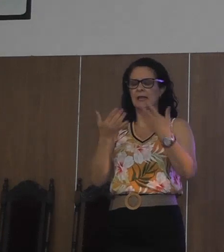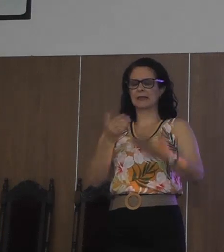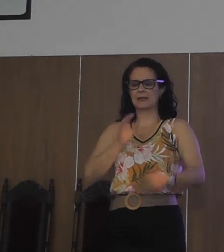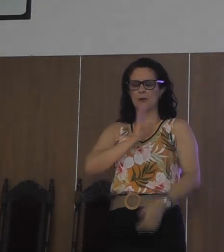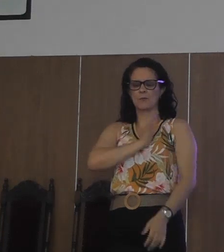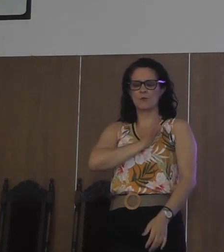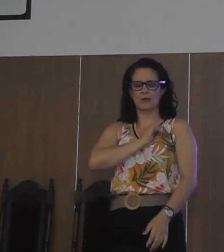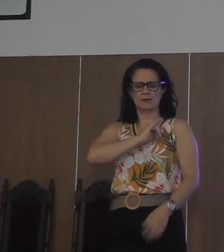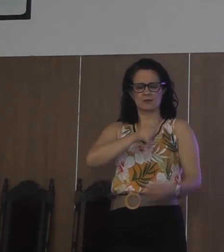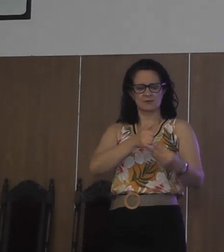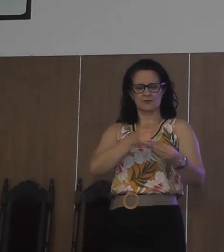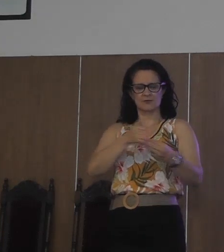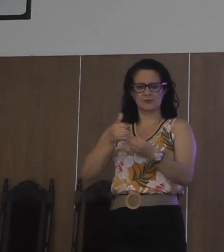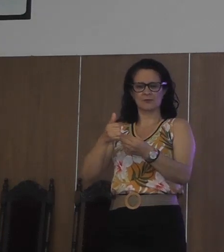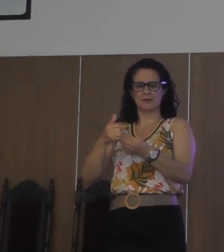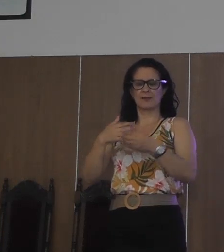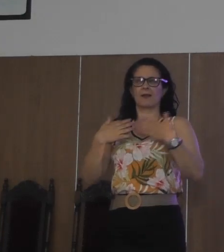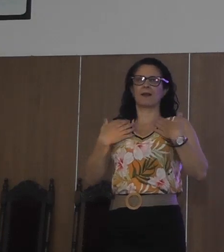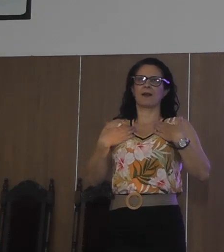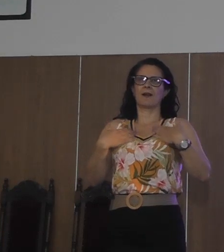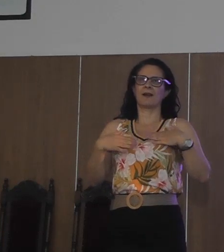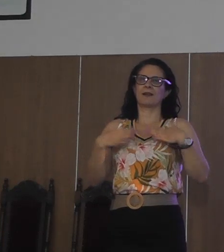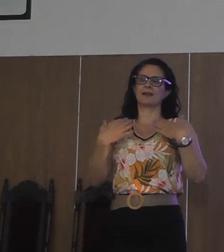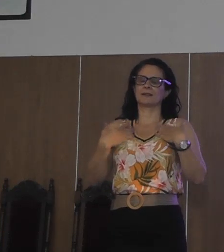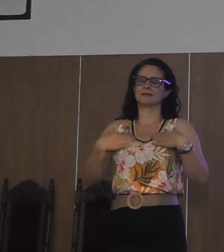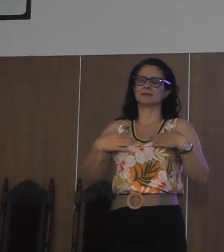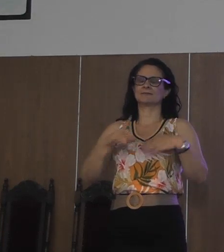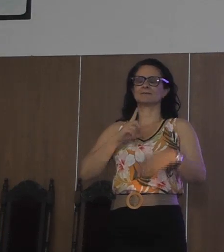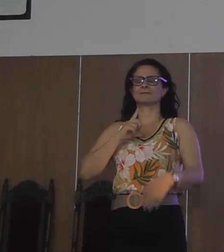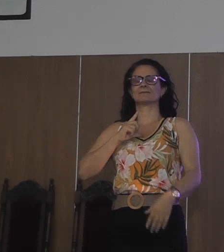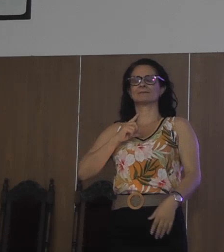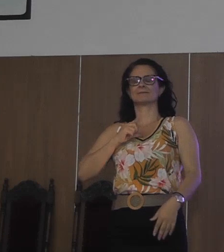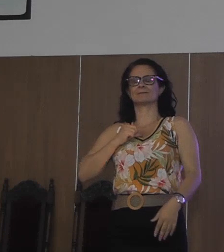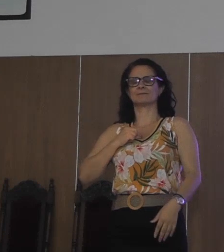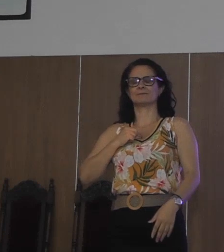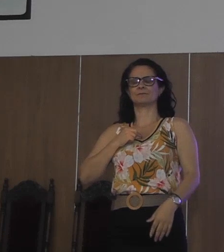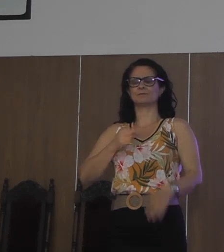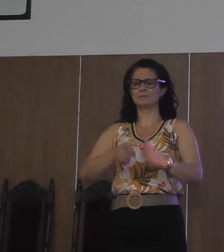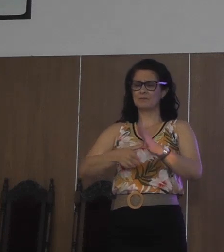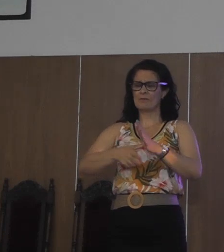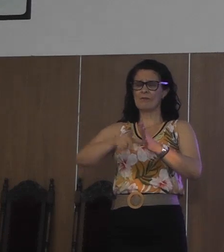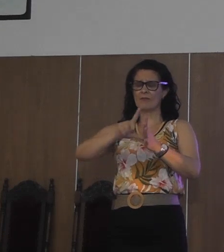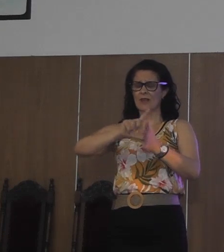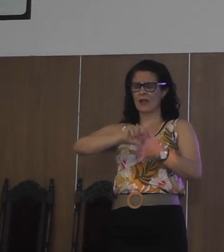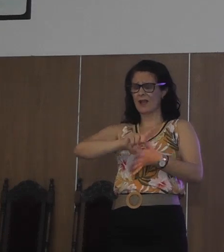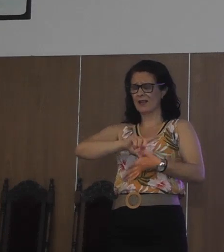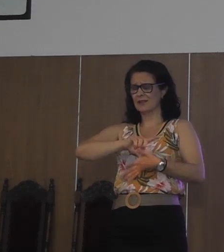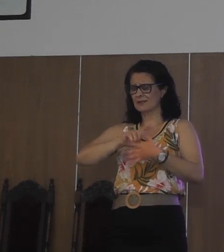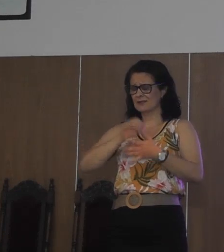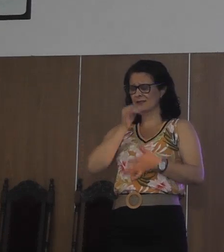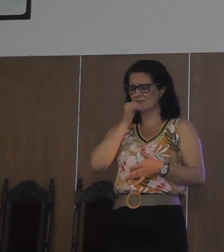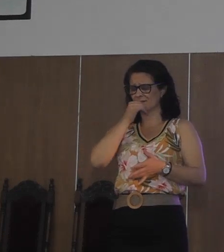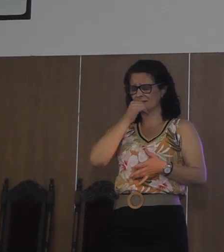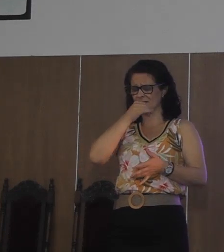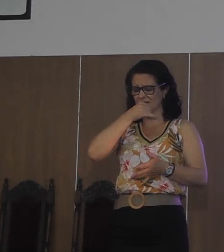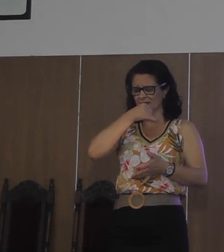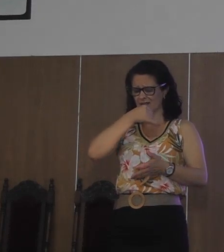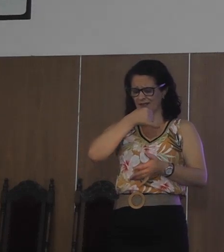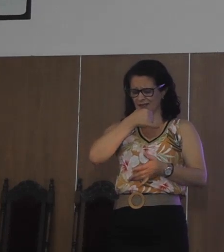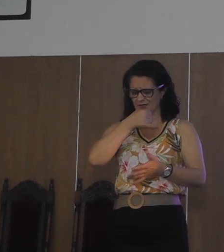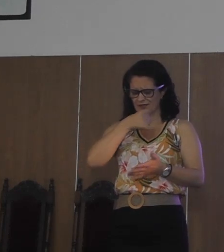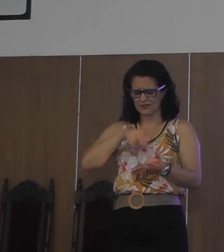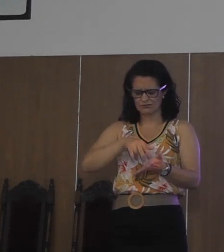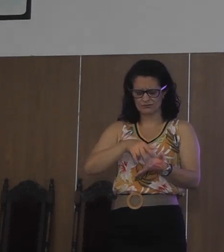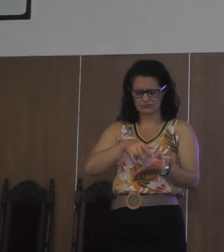Josué. Agora aquele homem que se encontrava cabisbaixo, entristecido e talvez um pouco